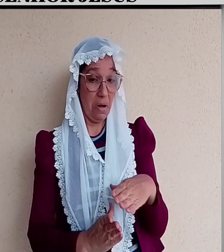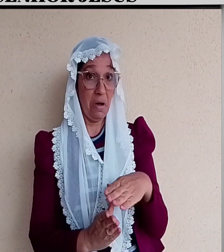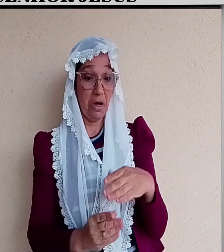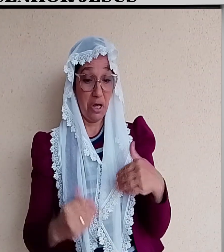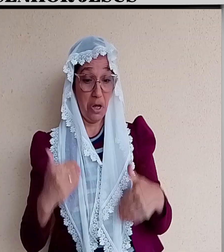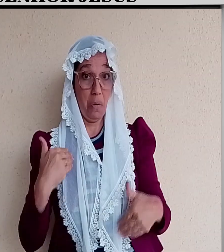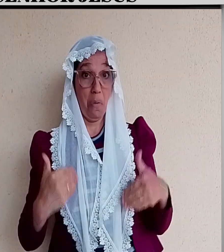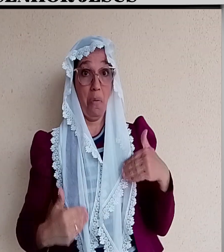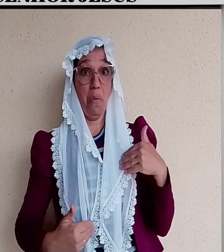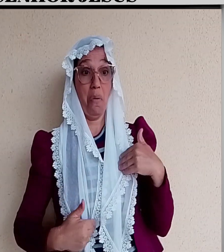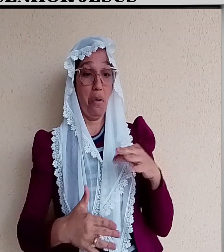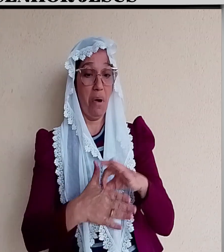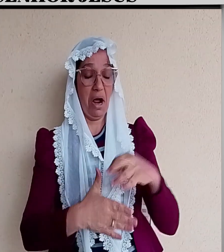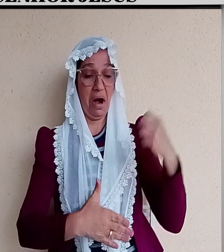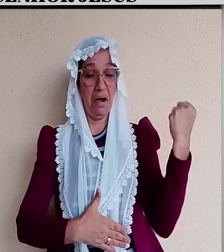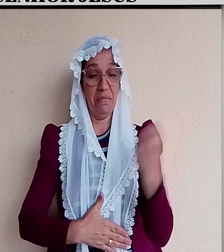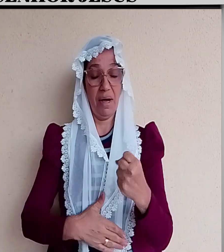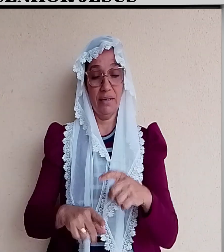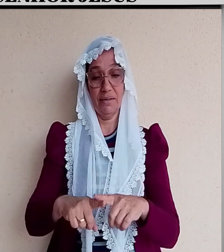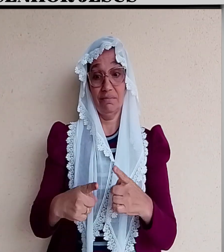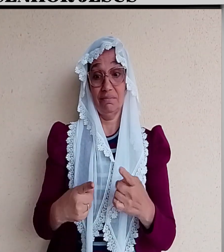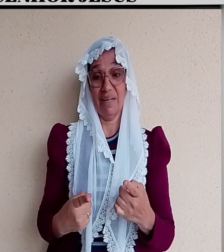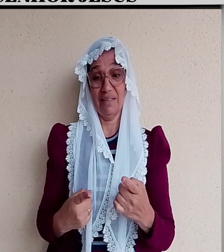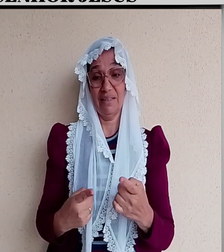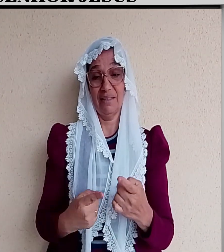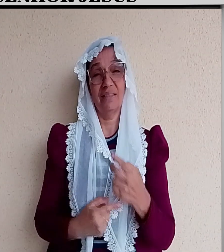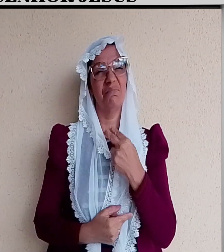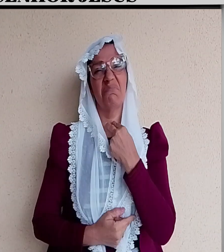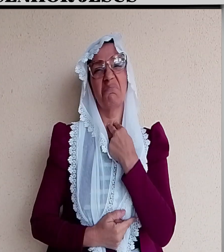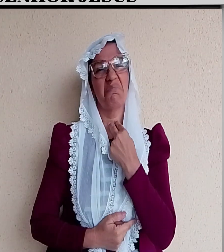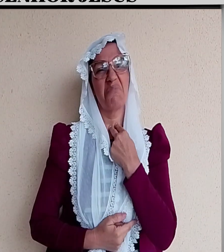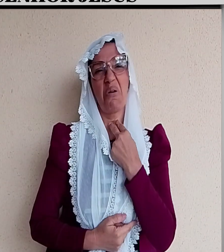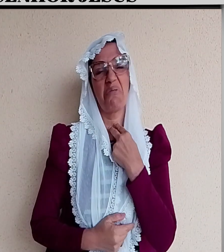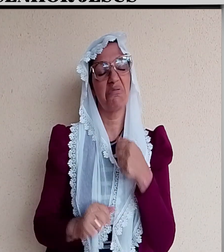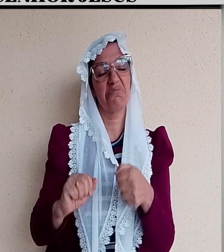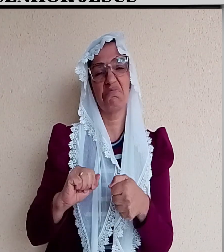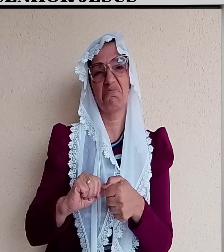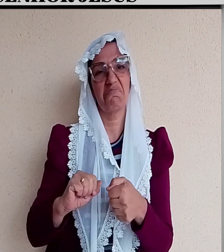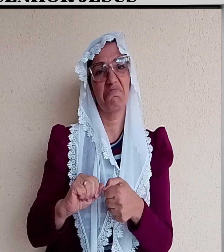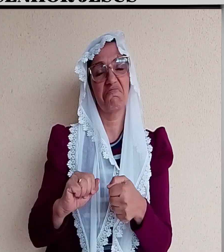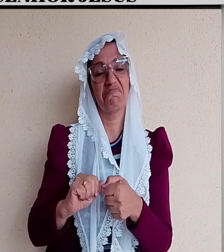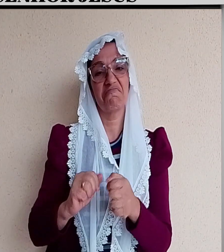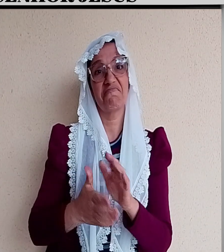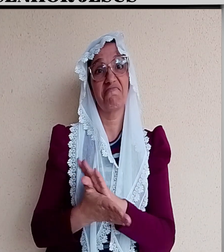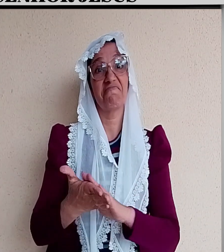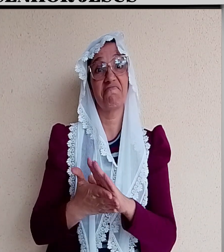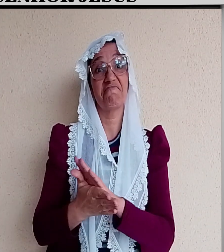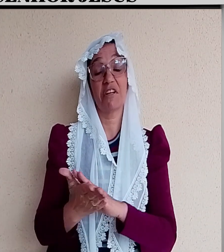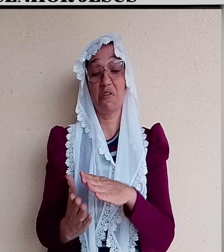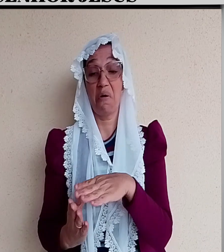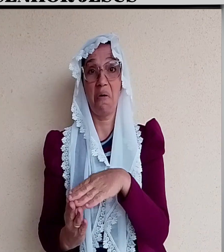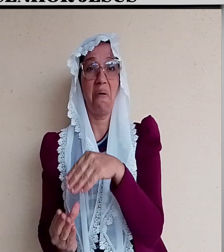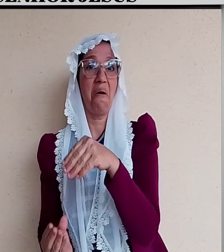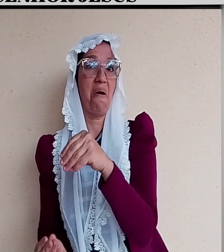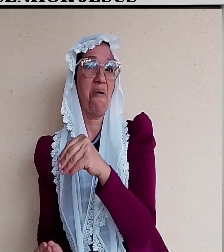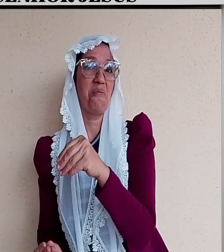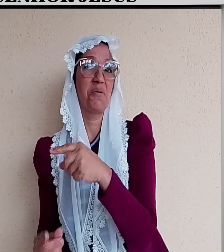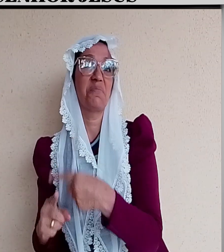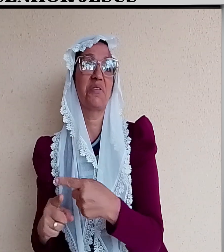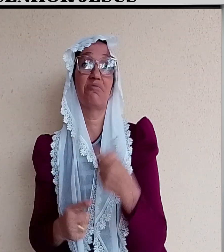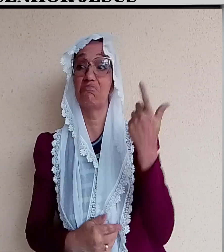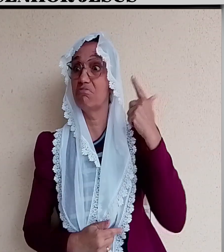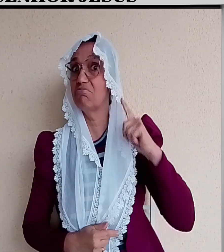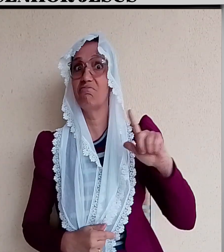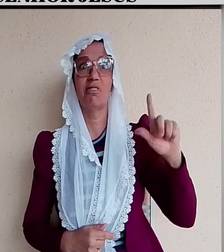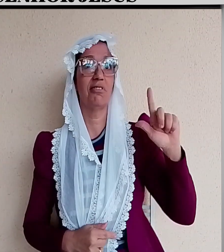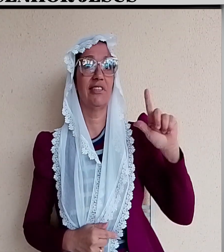perecer no inferno a alma e o corpo. Não se vendem 2 passarinhos por um ceitil, e nenhum deles